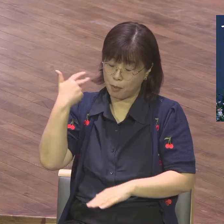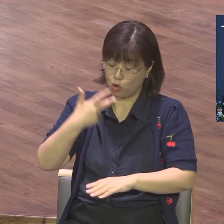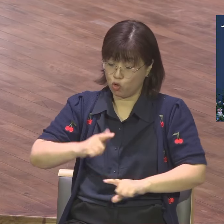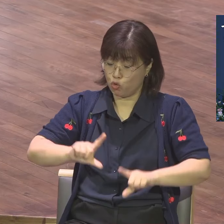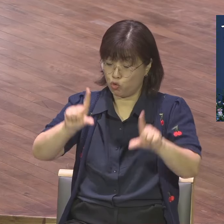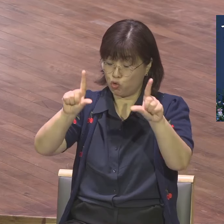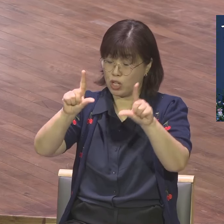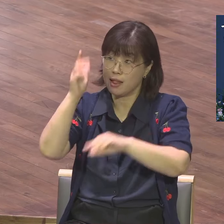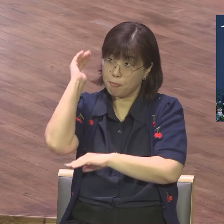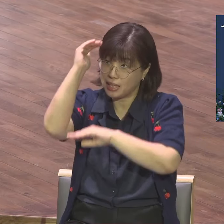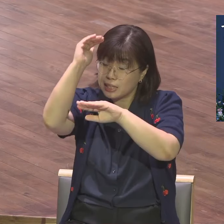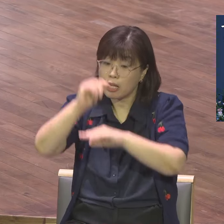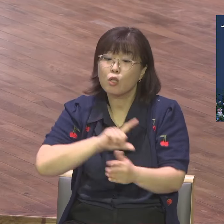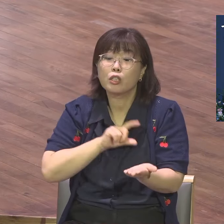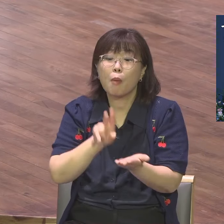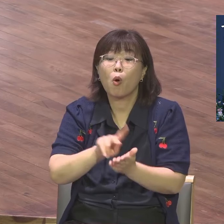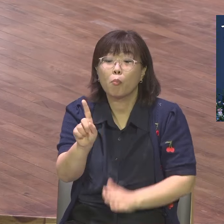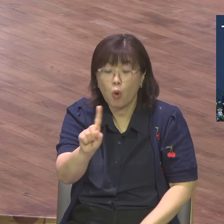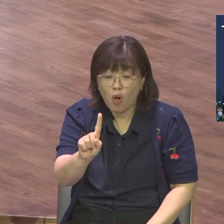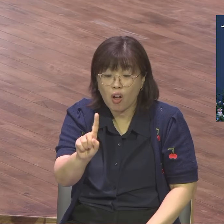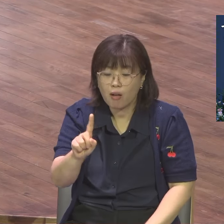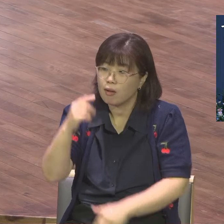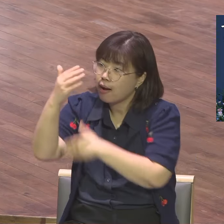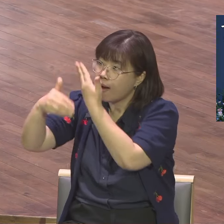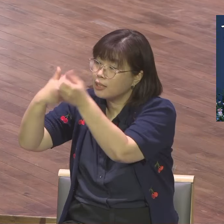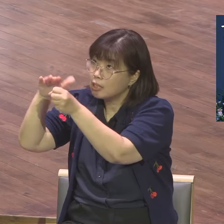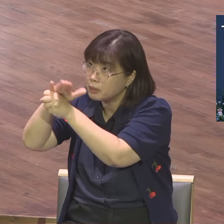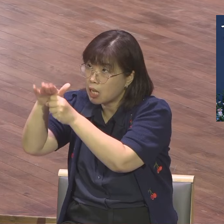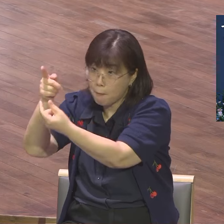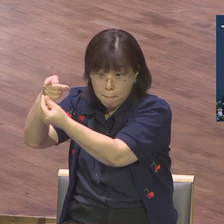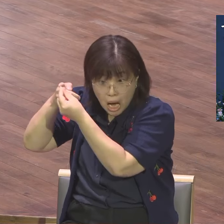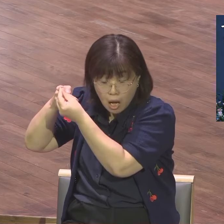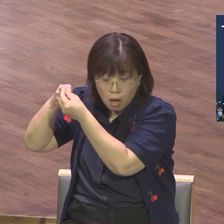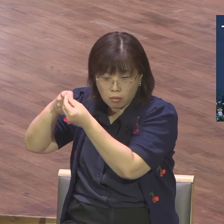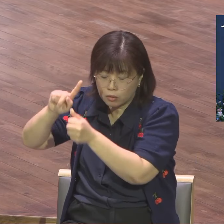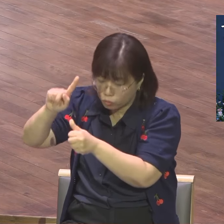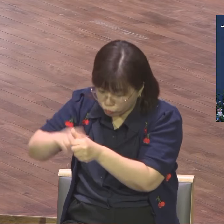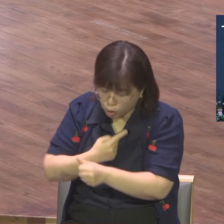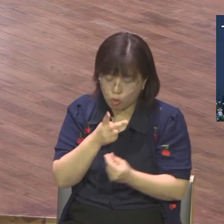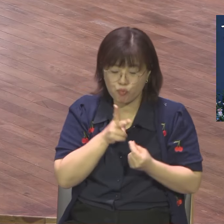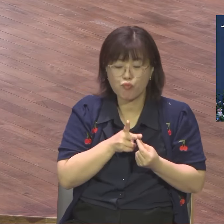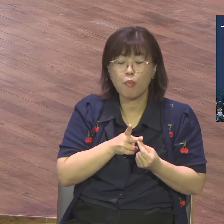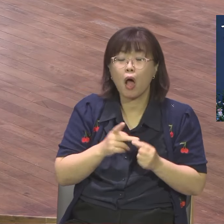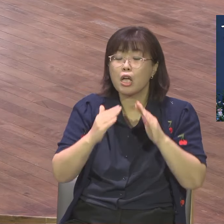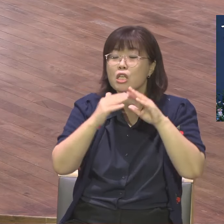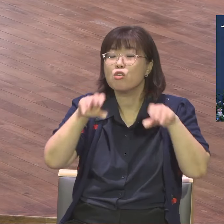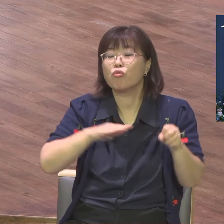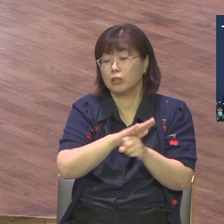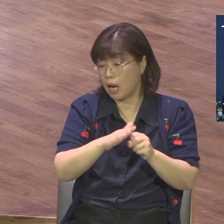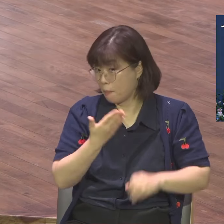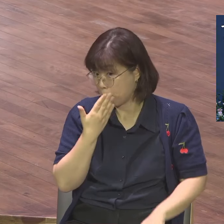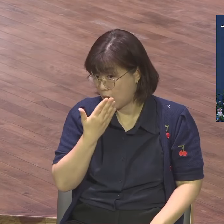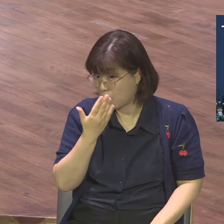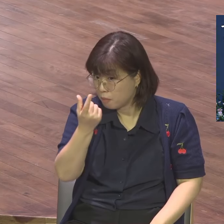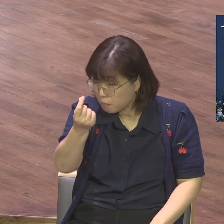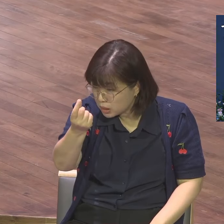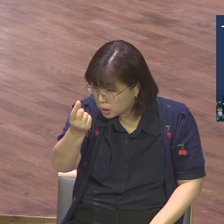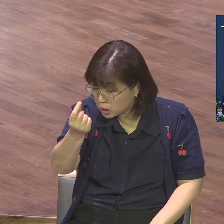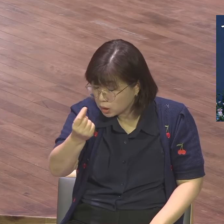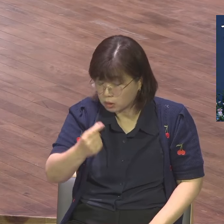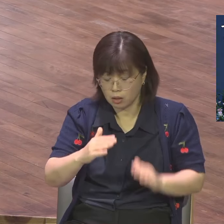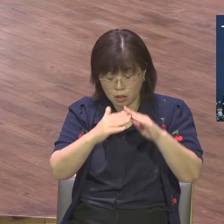이웃 사랑이에요. 하나님을 사랑하면 이웃을 사랑하게 돼 있어요. 하나님을 사랑한다 하면서 이웃을 미워한다. 그 사랑한 거